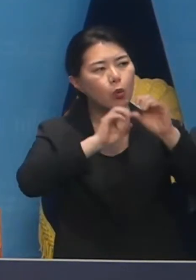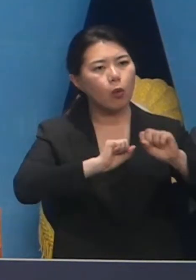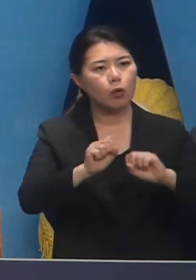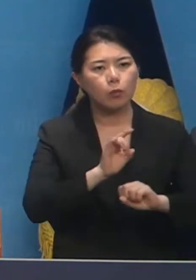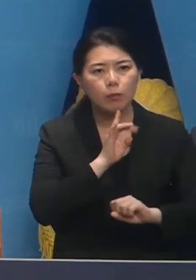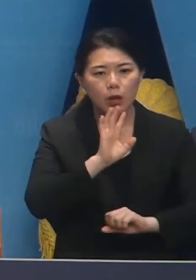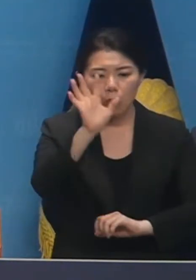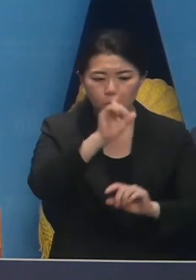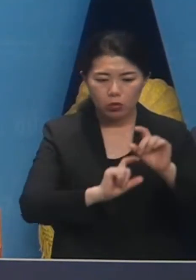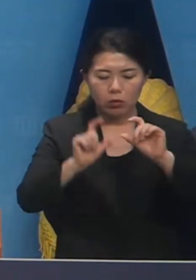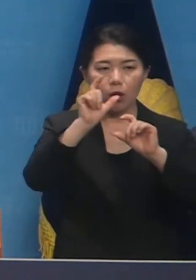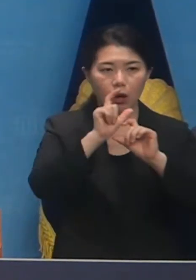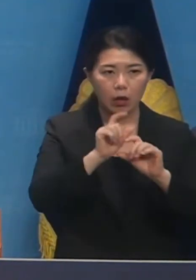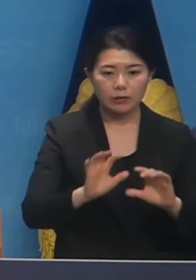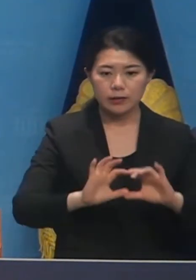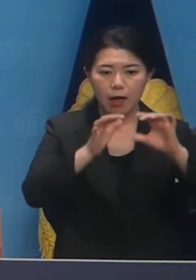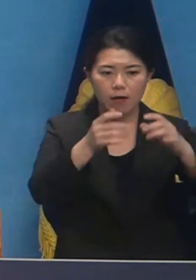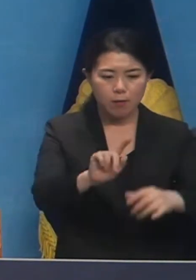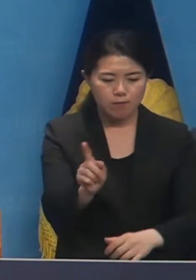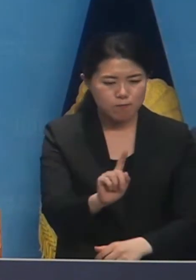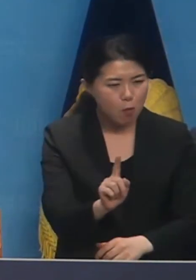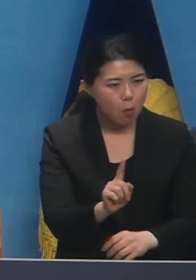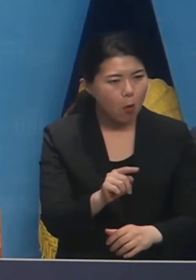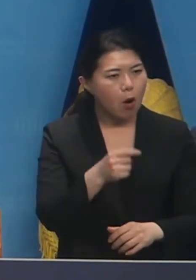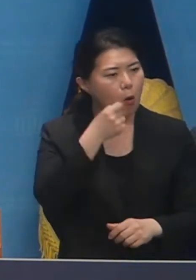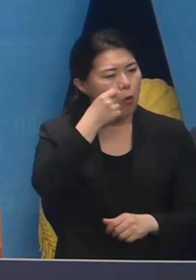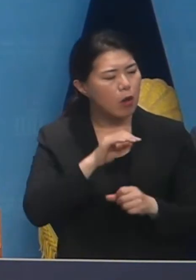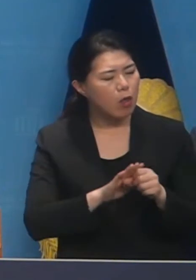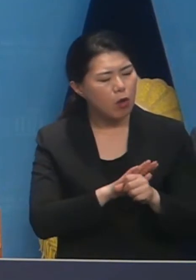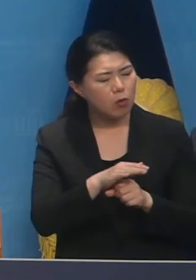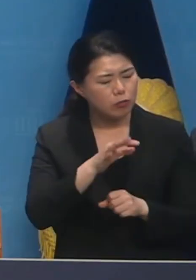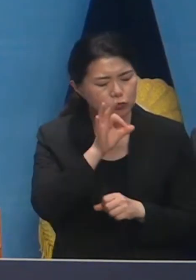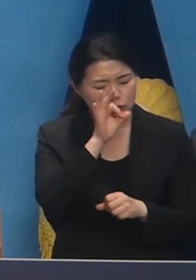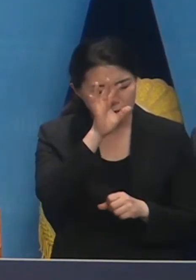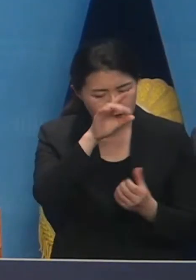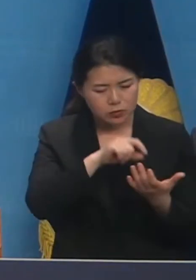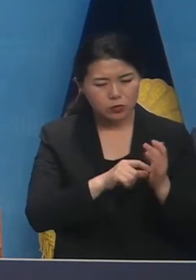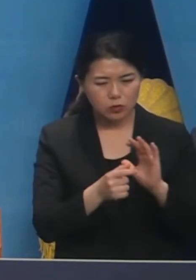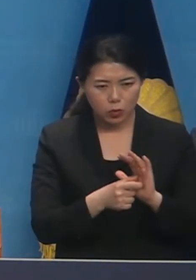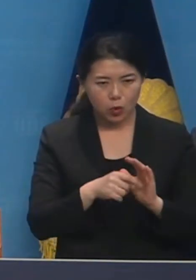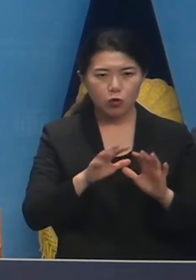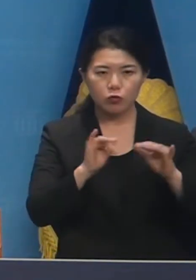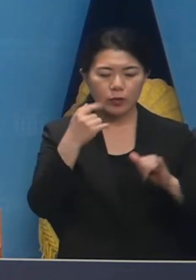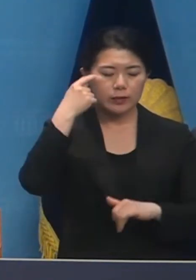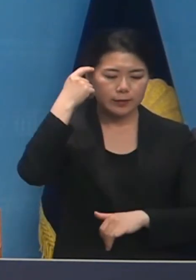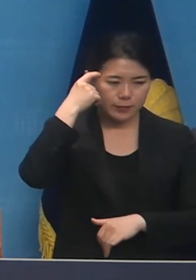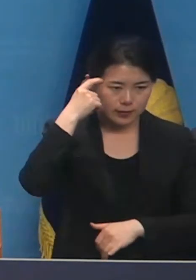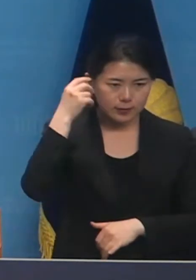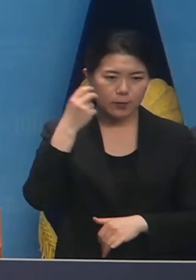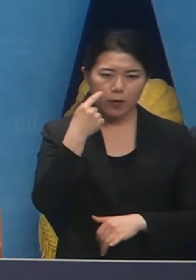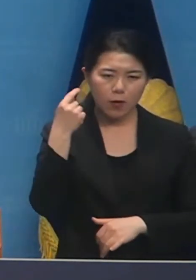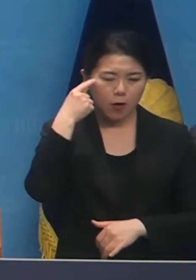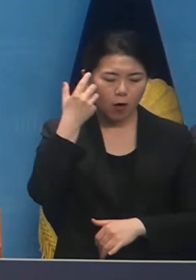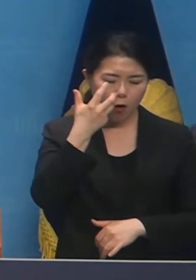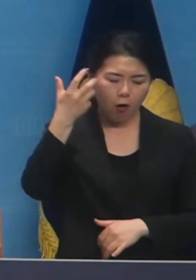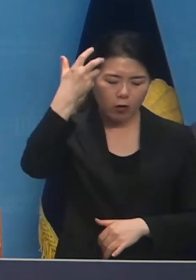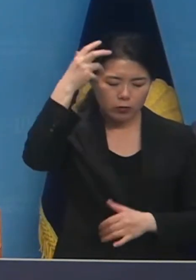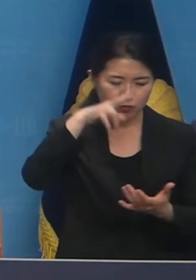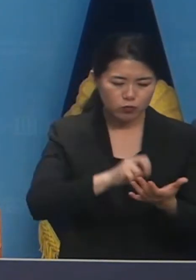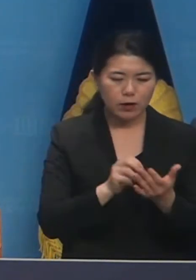넘어 세상의 그 어떤 것으로도 위로가 될 수 없는 국민의 정신적이고 영적인